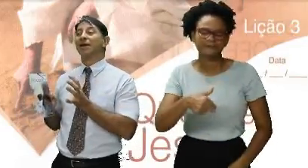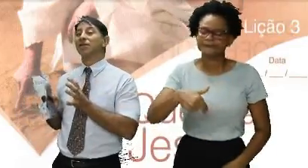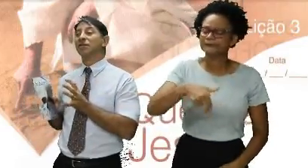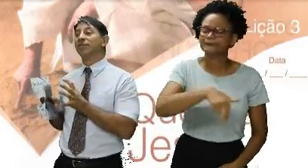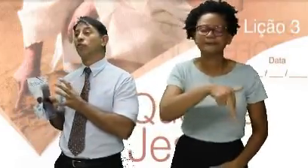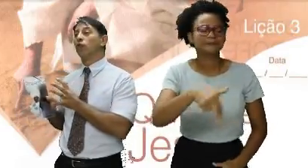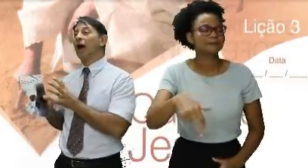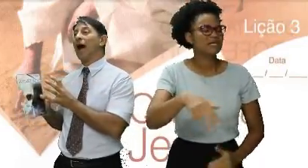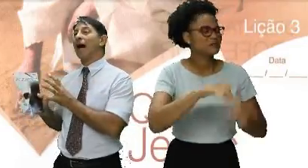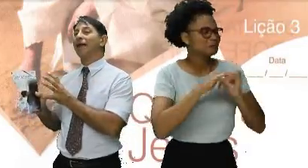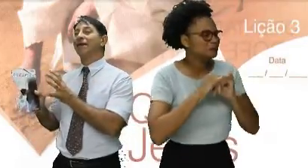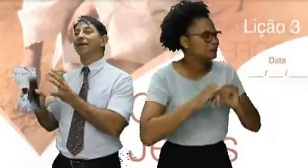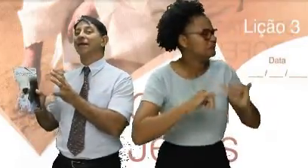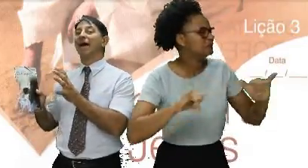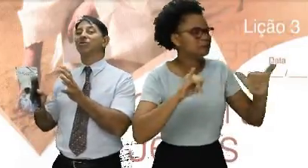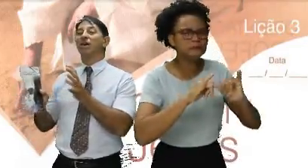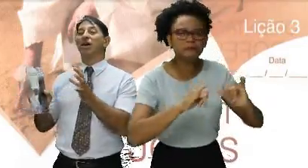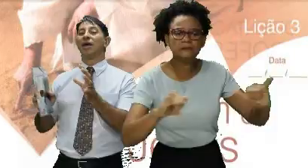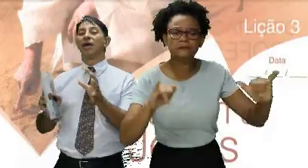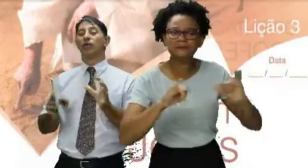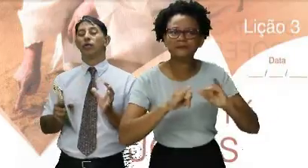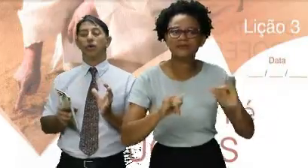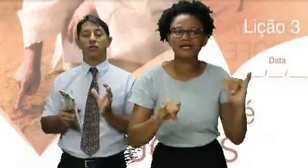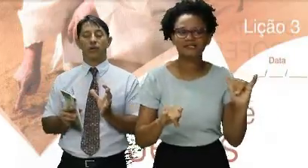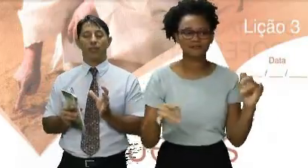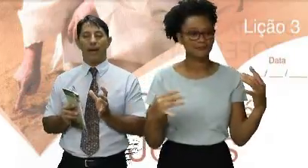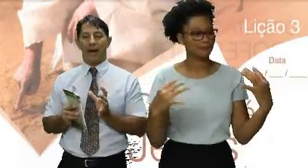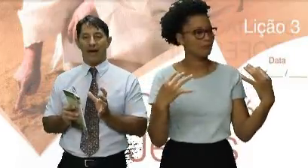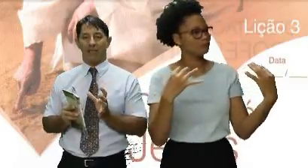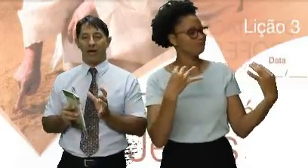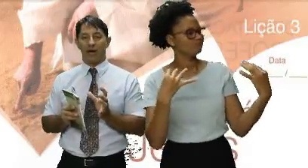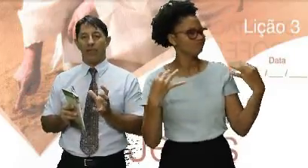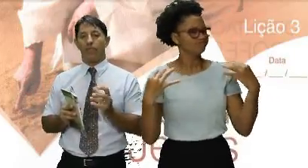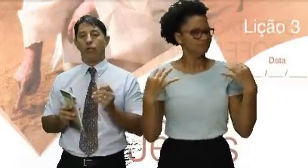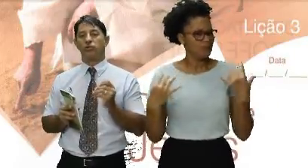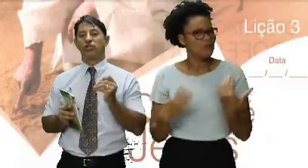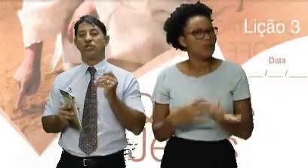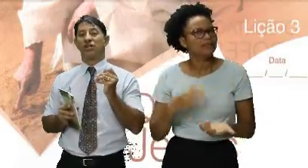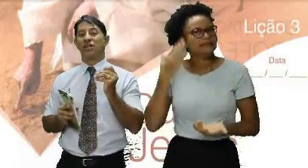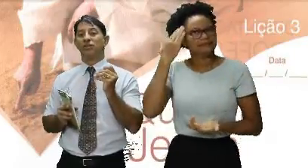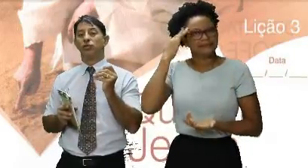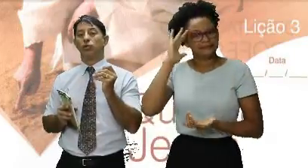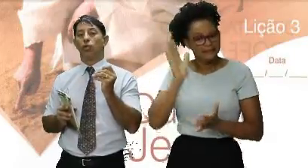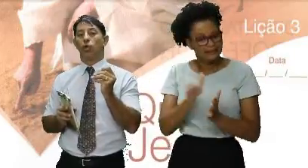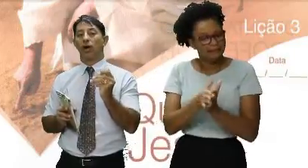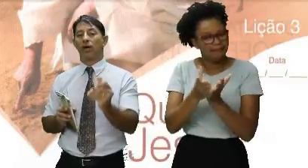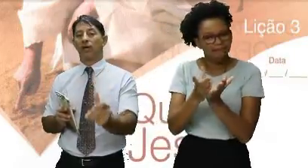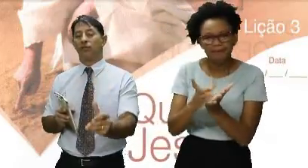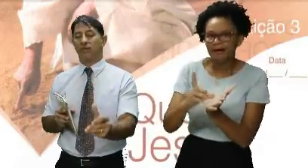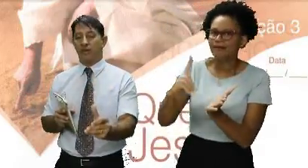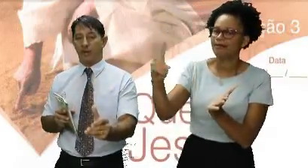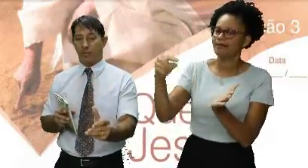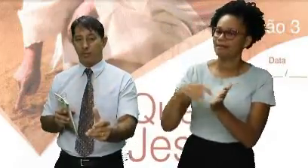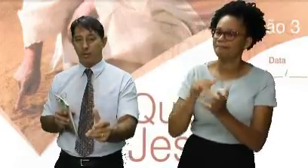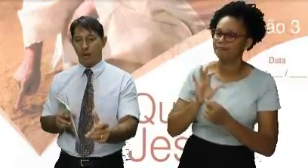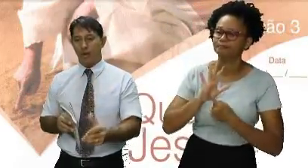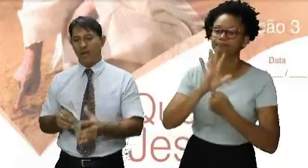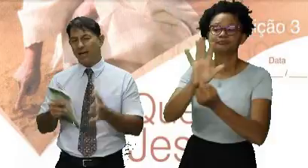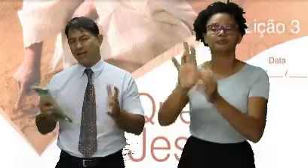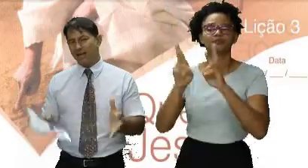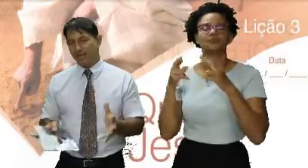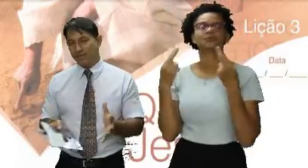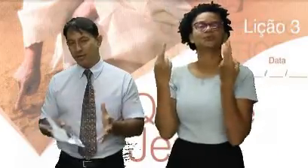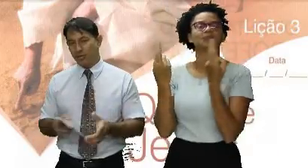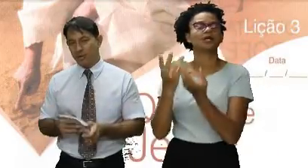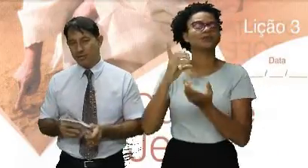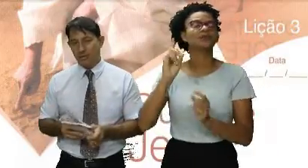e divulgar e ganhar terreno com a sua palavra, mostrando o reino de Deus. O que